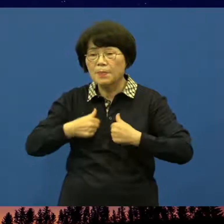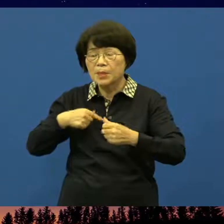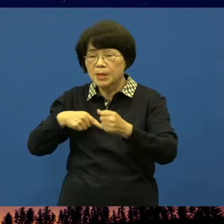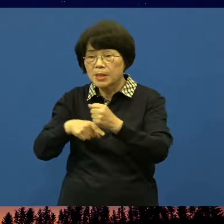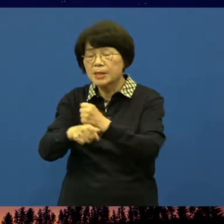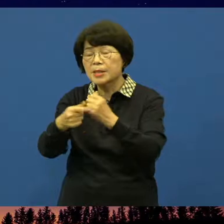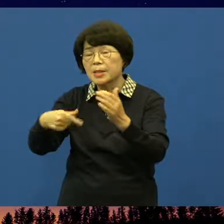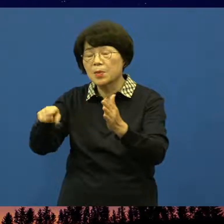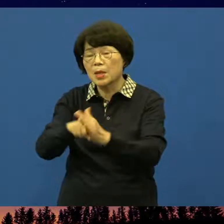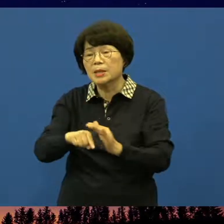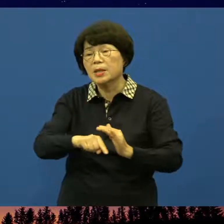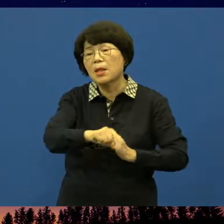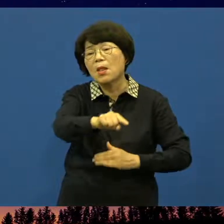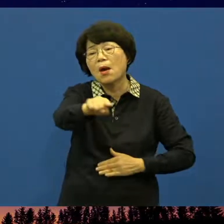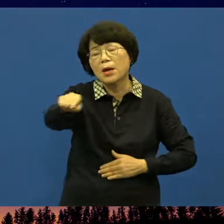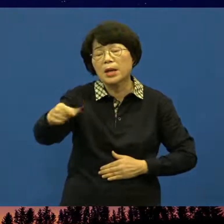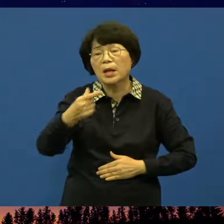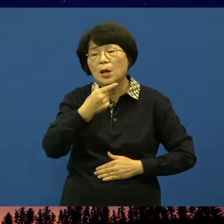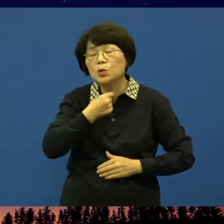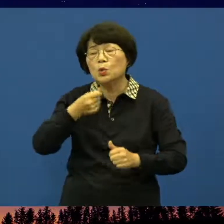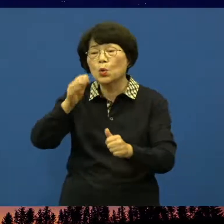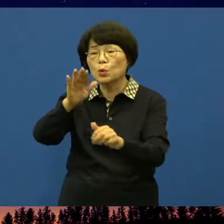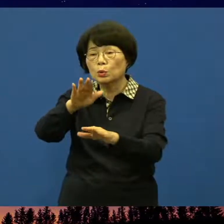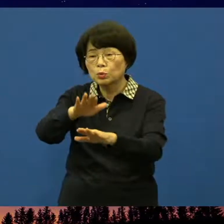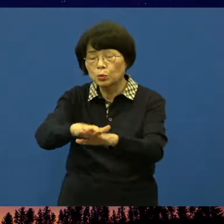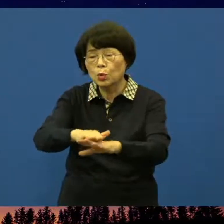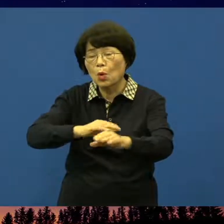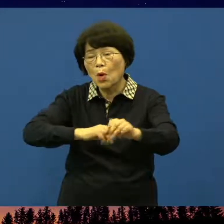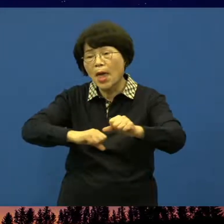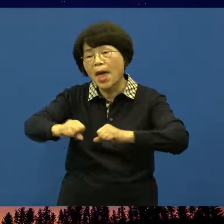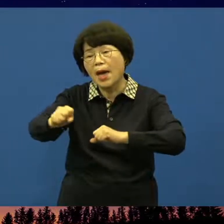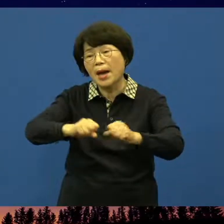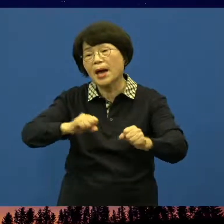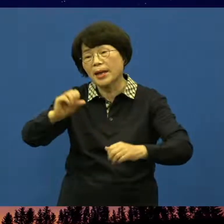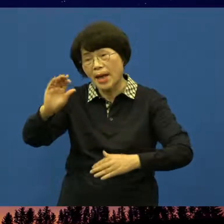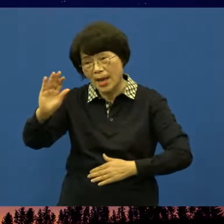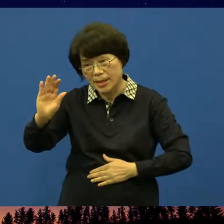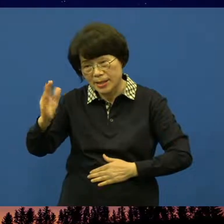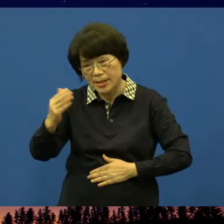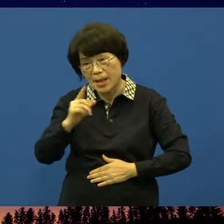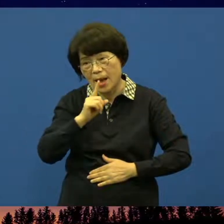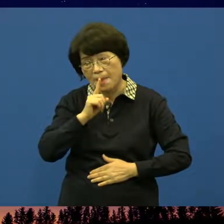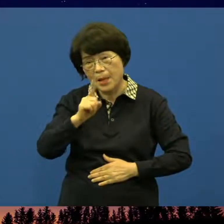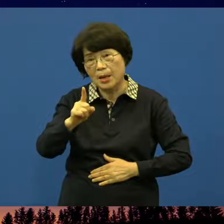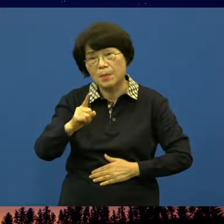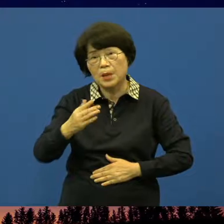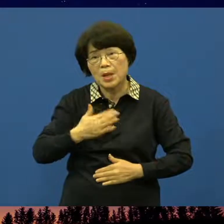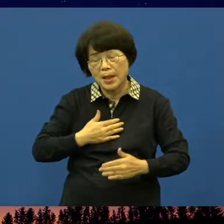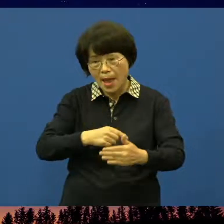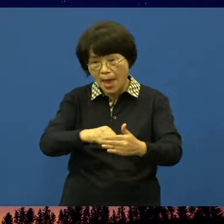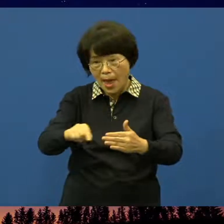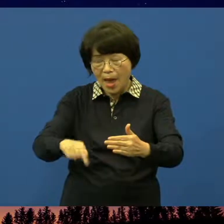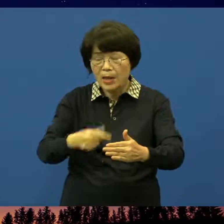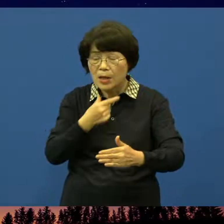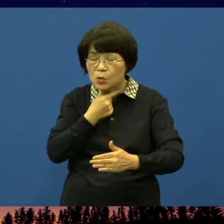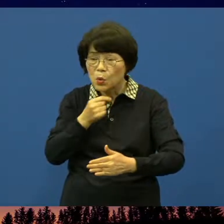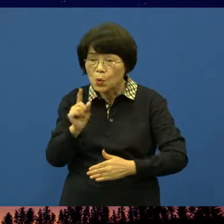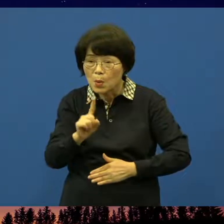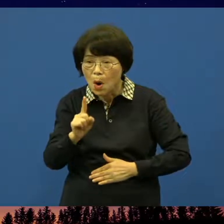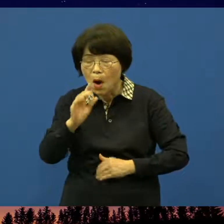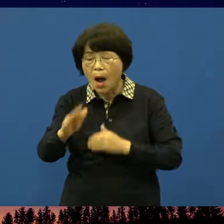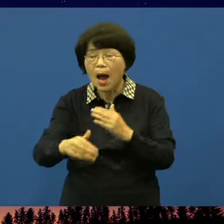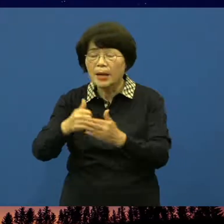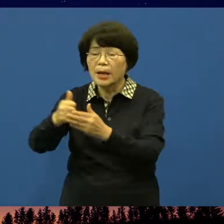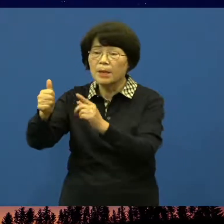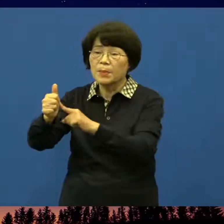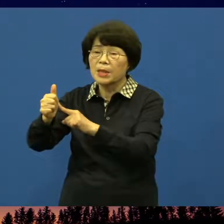위하여 너희에게 소원을 두고 행하게 하신다. 우리 안에 무슨 소원을요? 하나님이